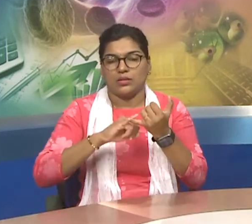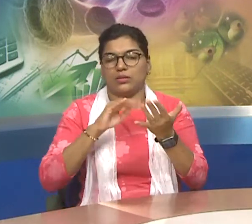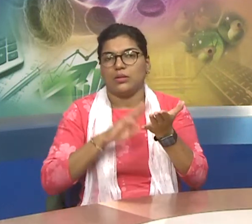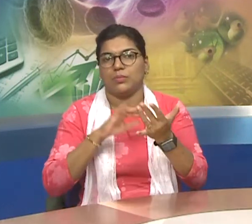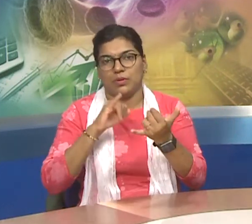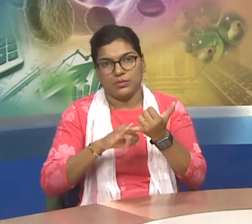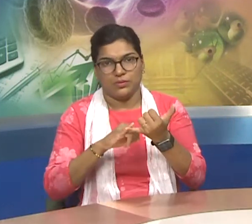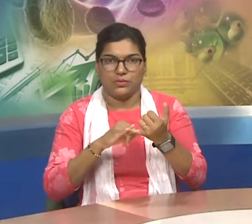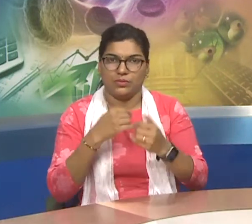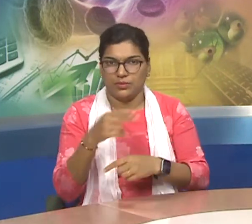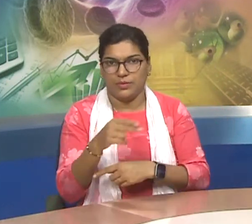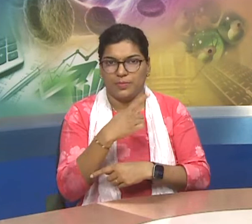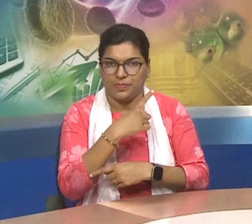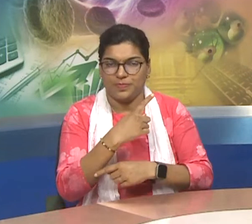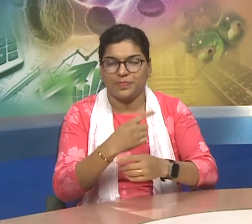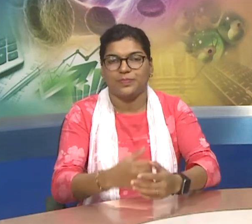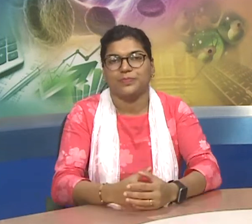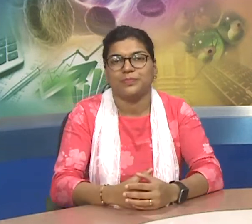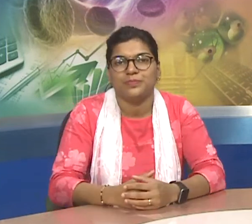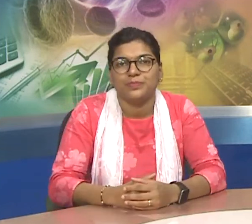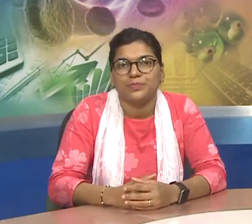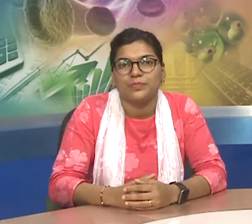short message services,